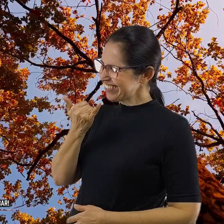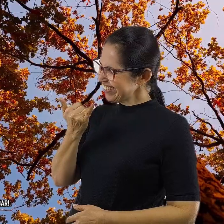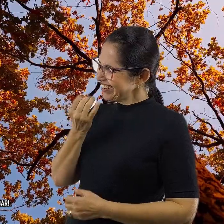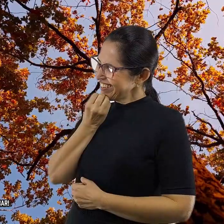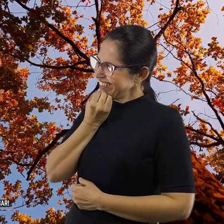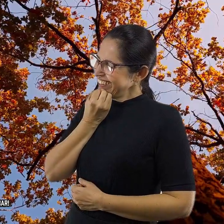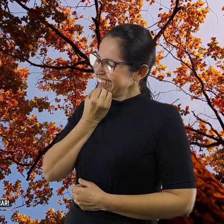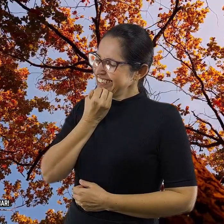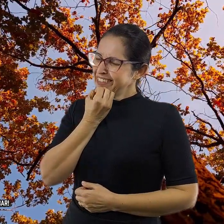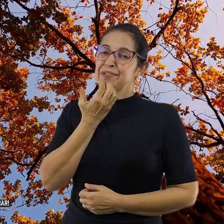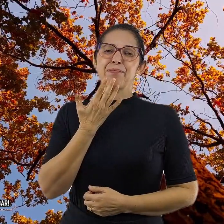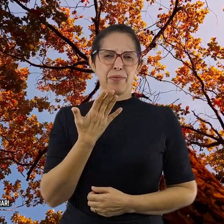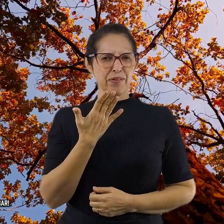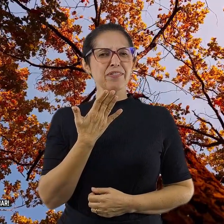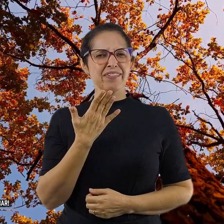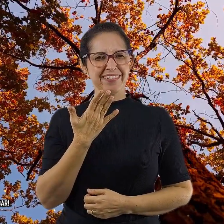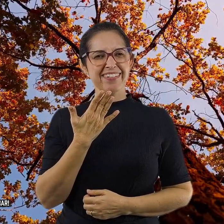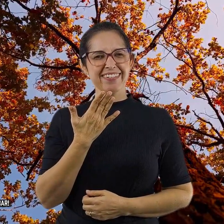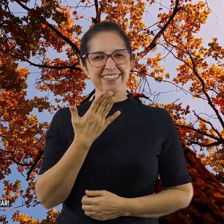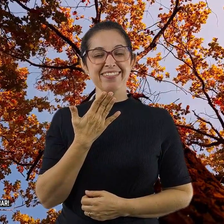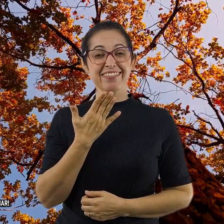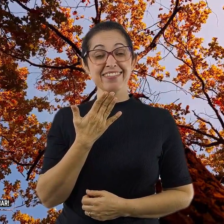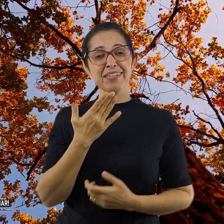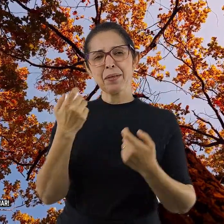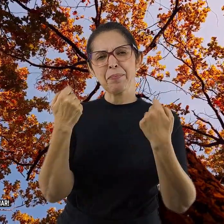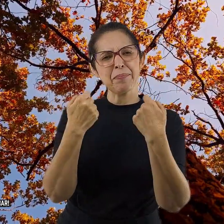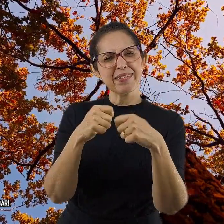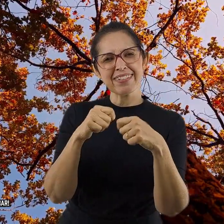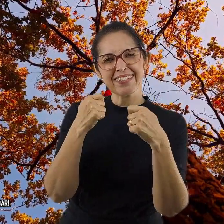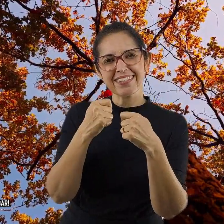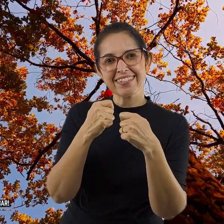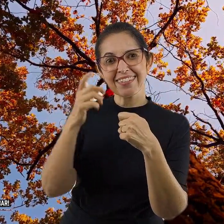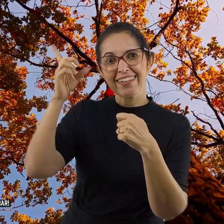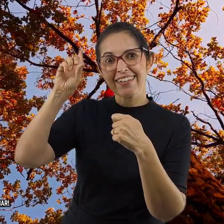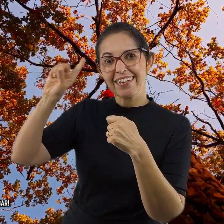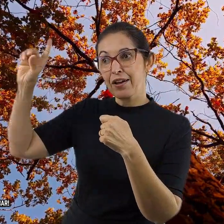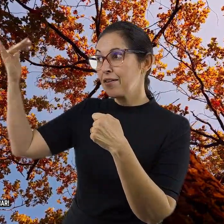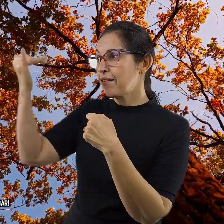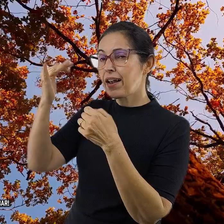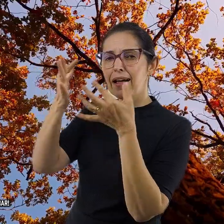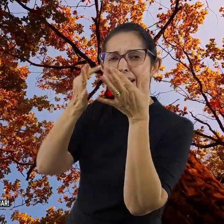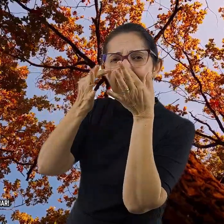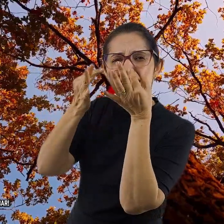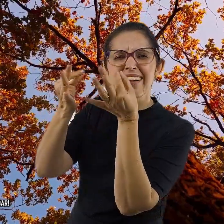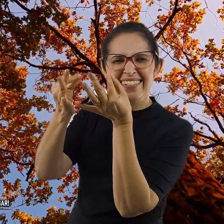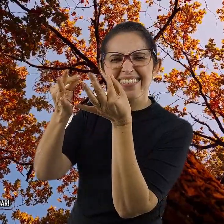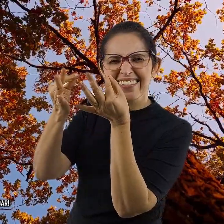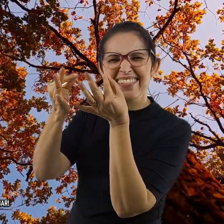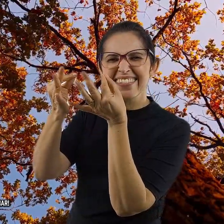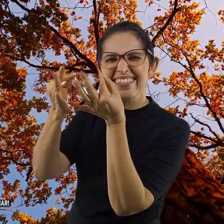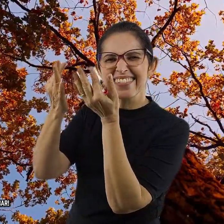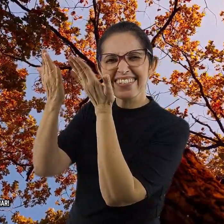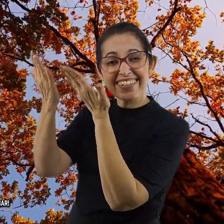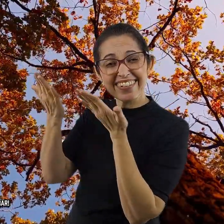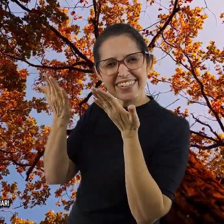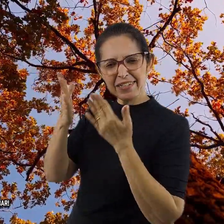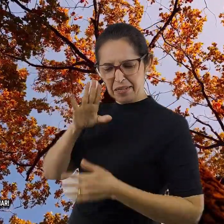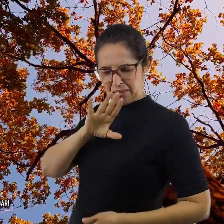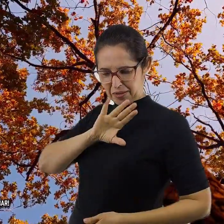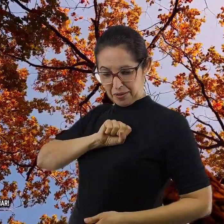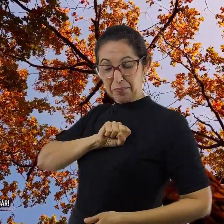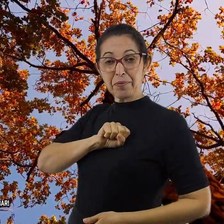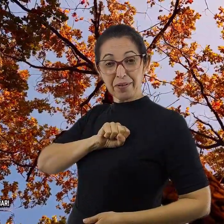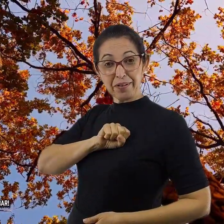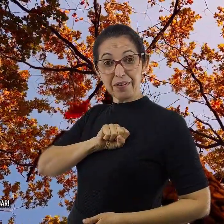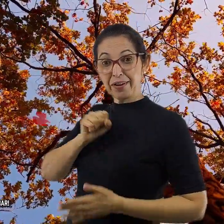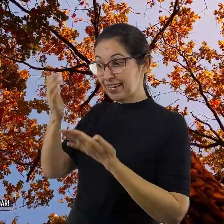faz bem. E ouvir a voz do Senhor é ouvir deste amor. É essa voz